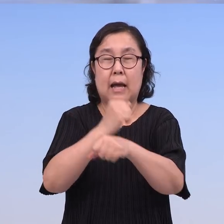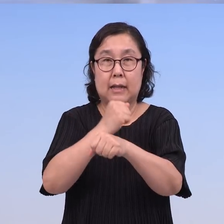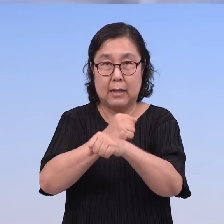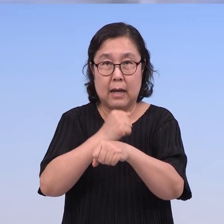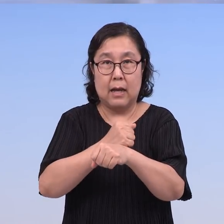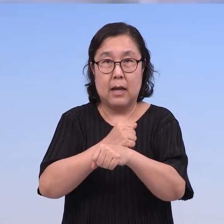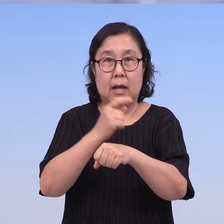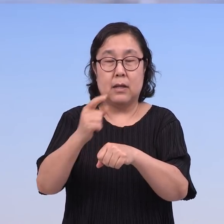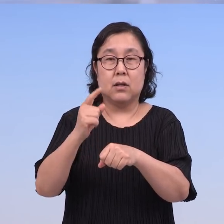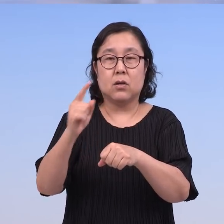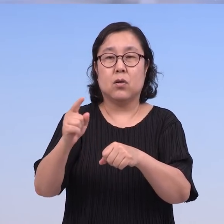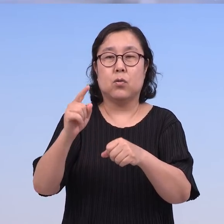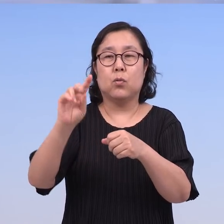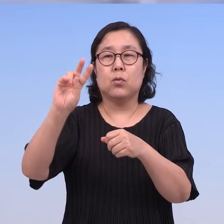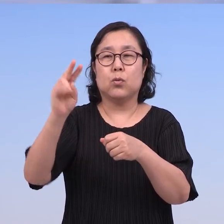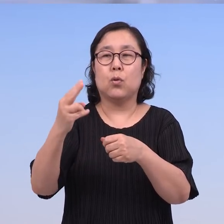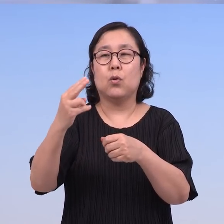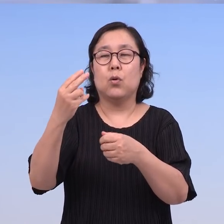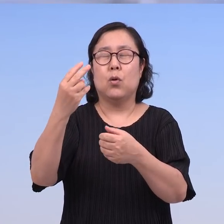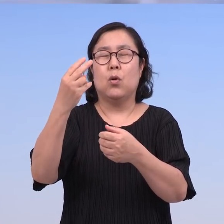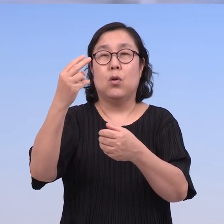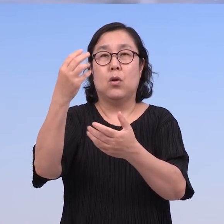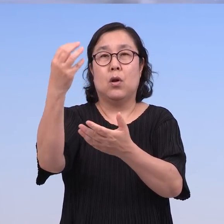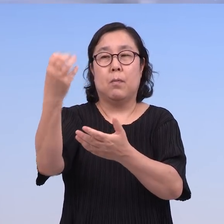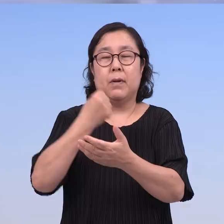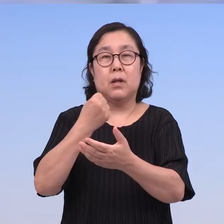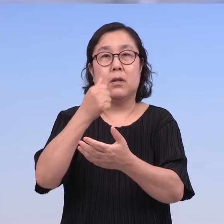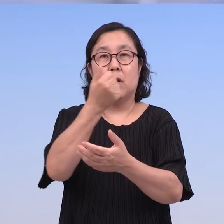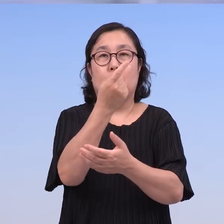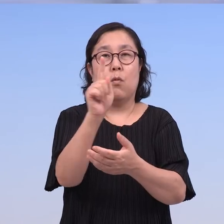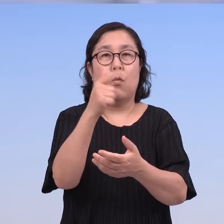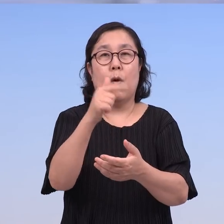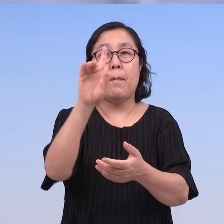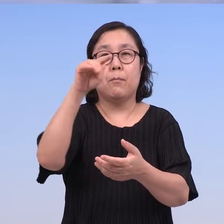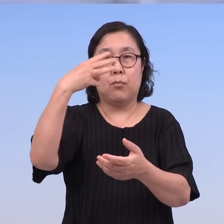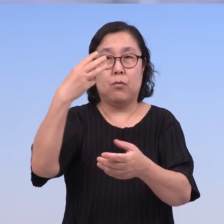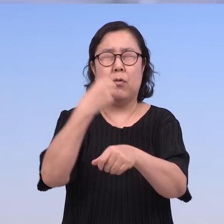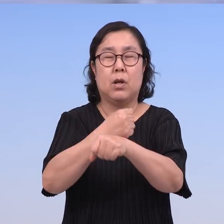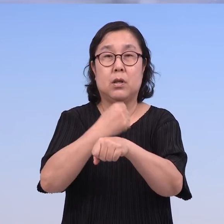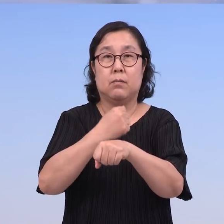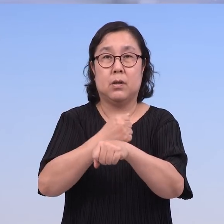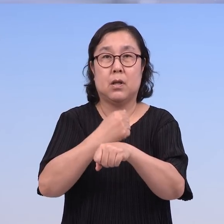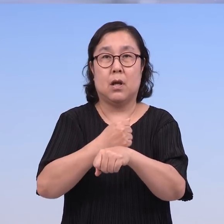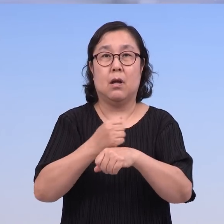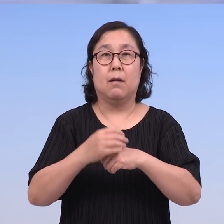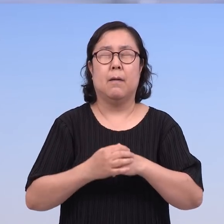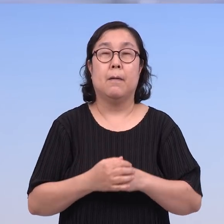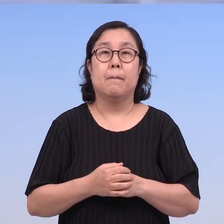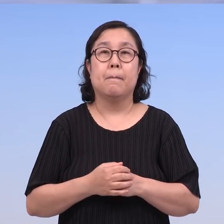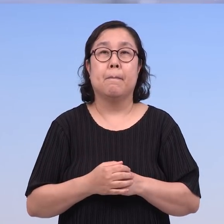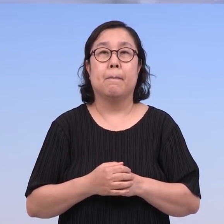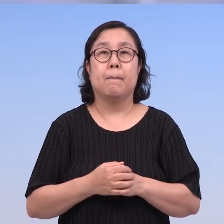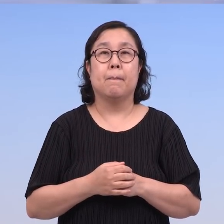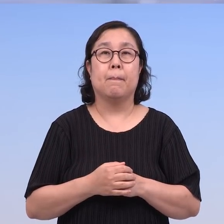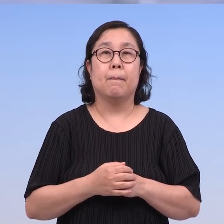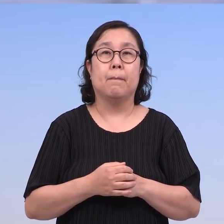그래가지고요 바로 환불을 시켜버렸어. 20몇만 원. 뭐 수술해야 된다 그러더니 안 할 건데 뭐하러 아깝게 이게 더 돈